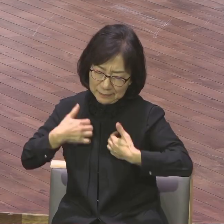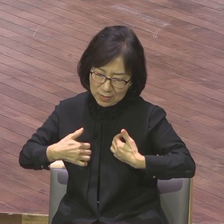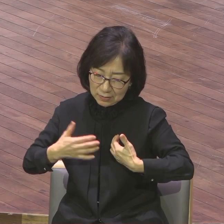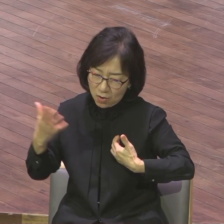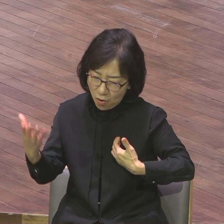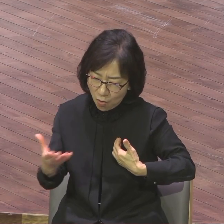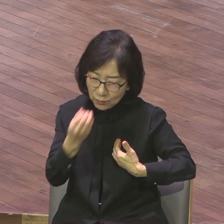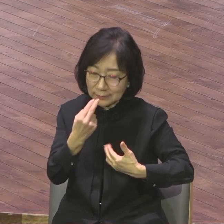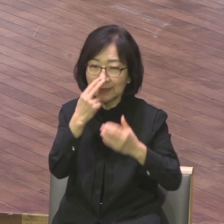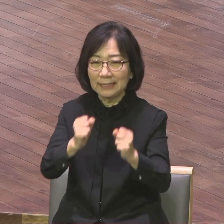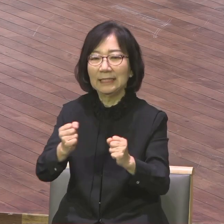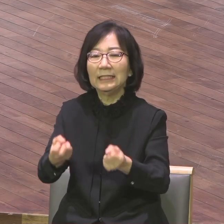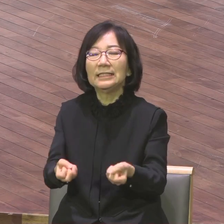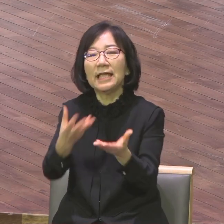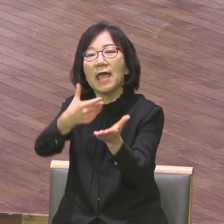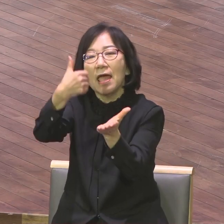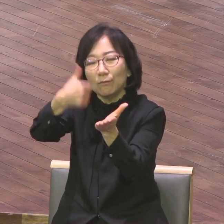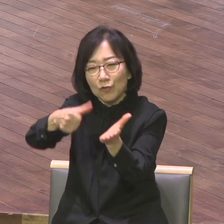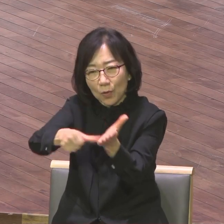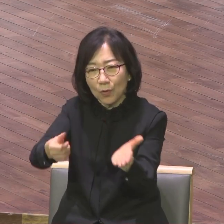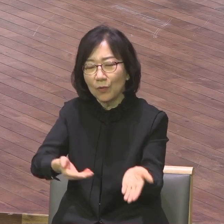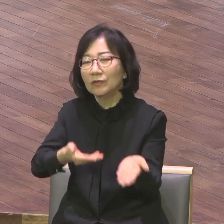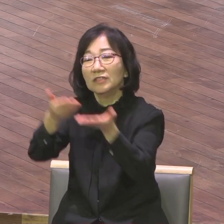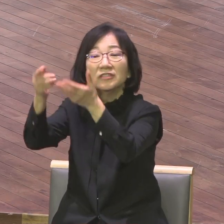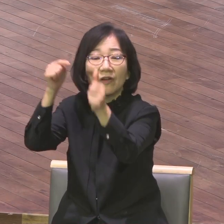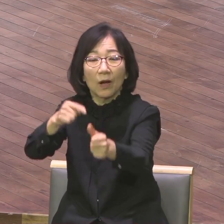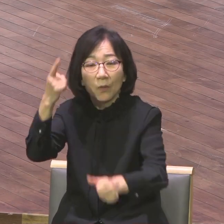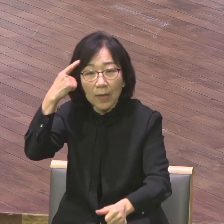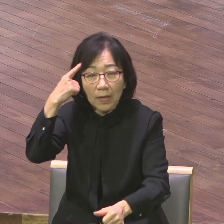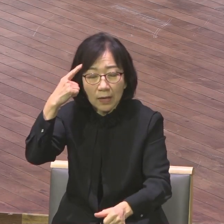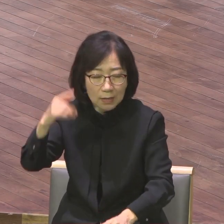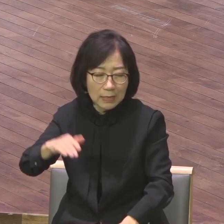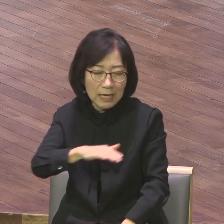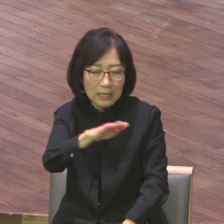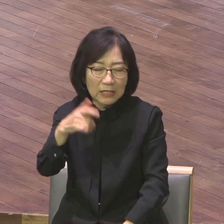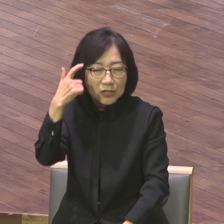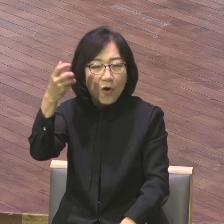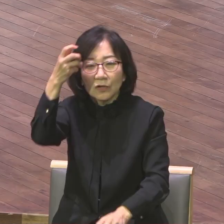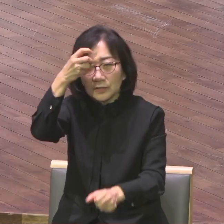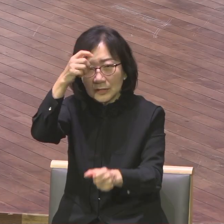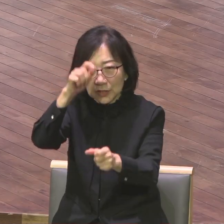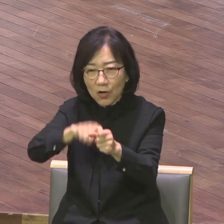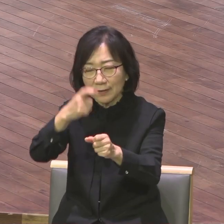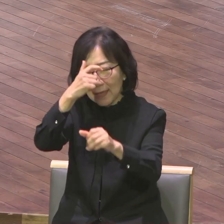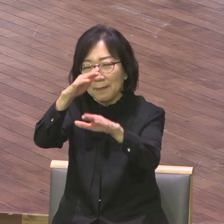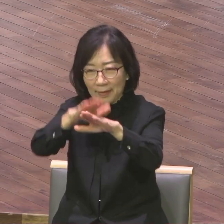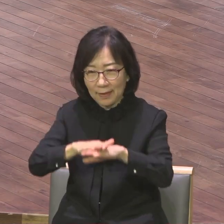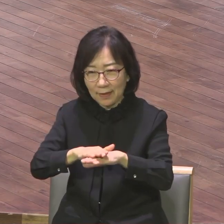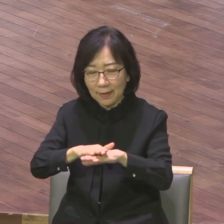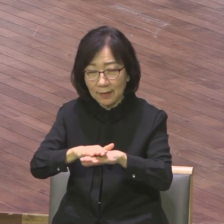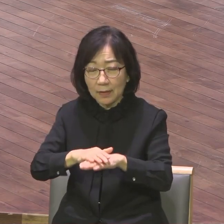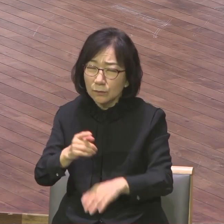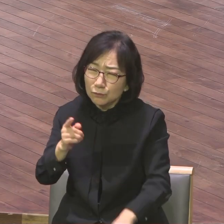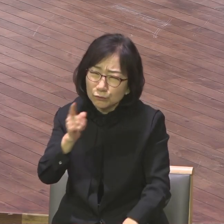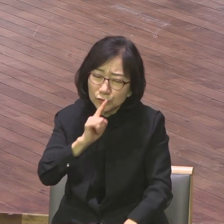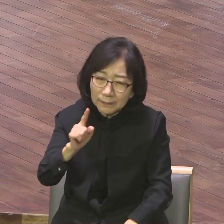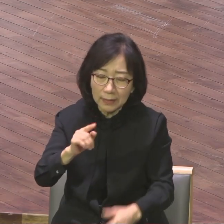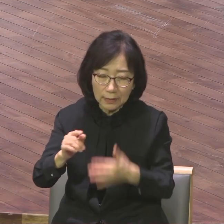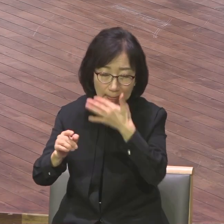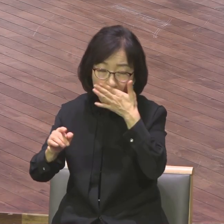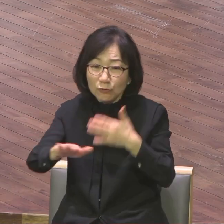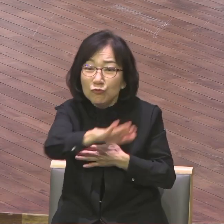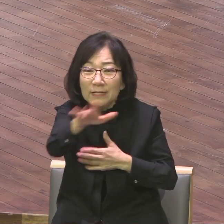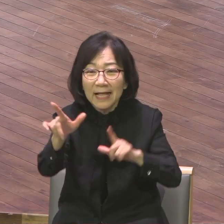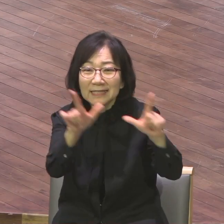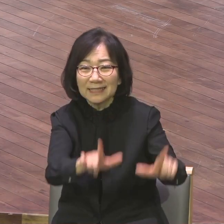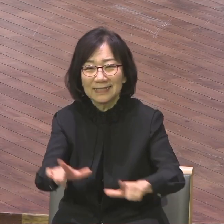드리라. 이는 너희가 드릴 영적 예배니라. 우리의 삶이지요. 삶. 우리 삶 전체 자체가 하나님을